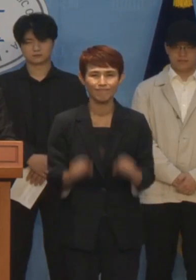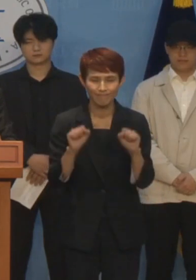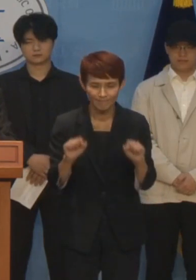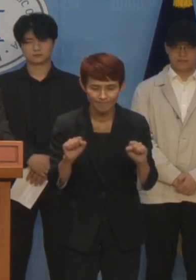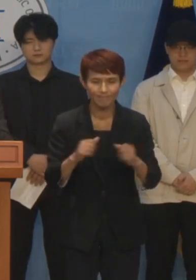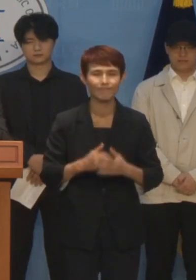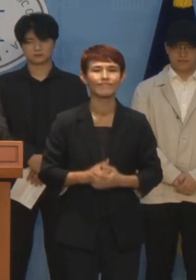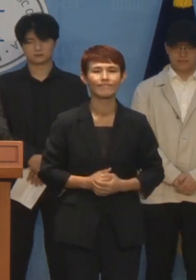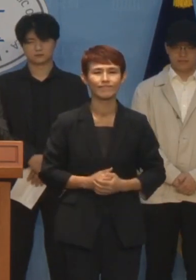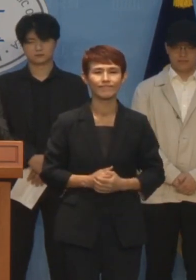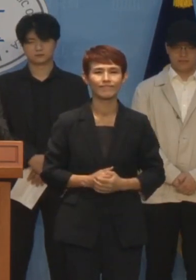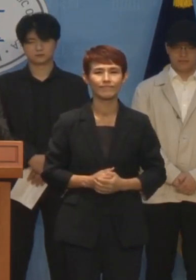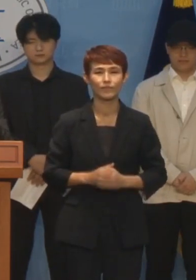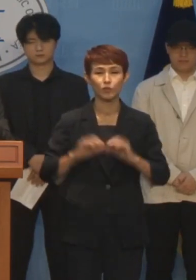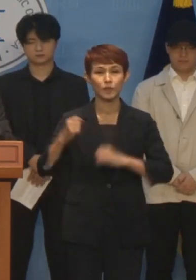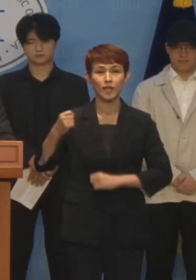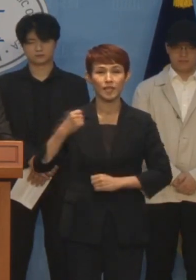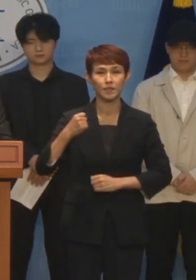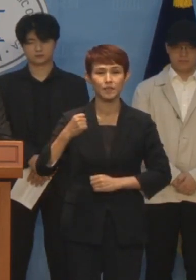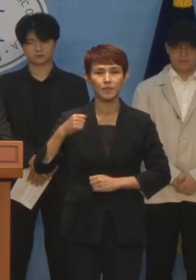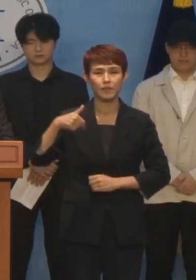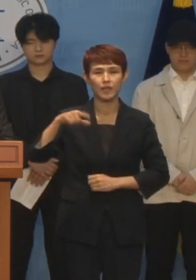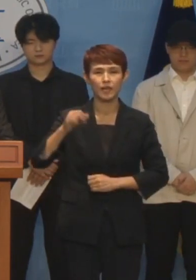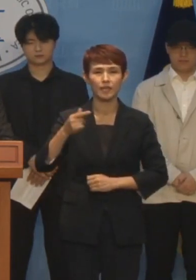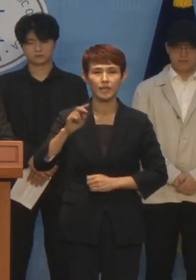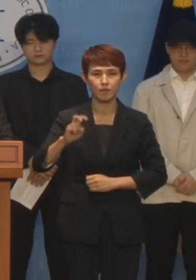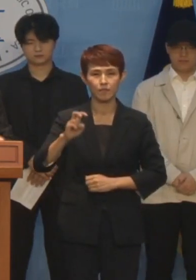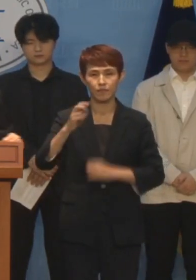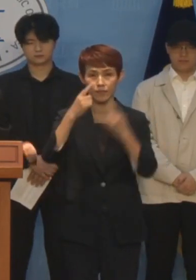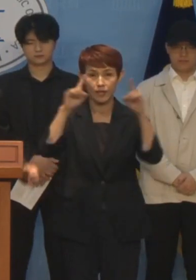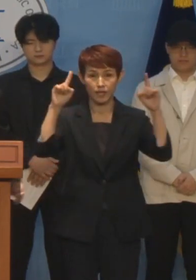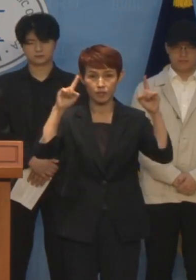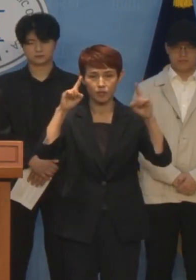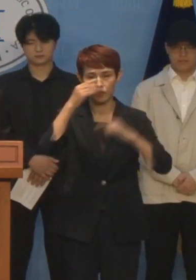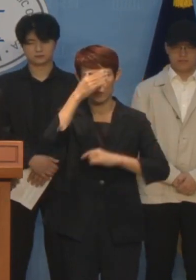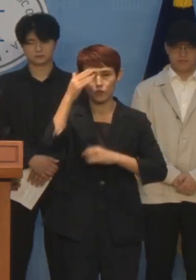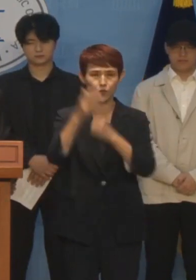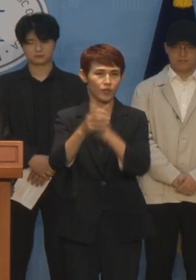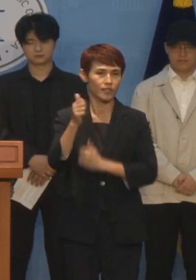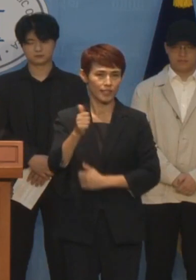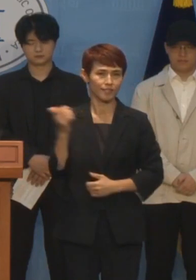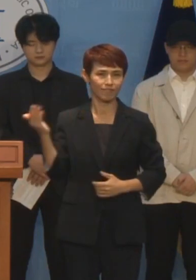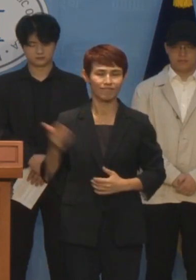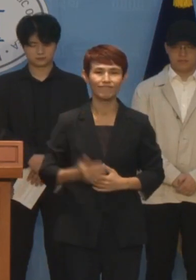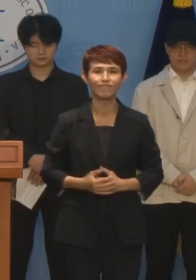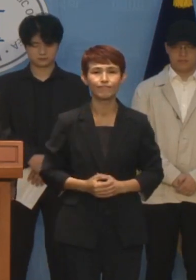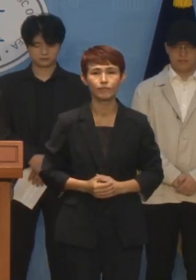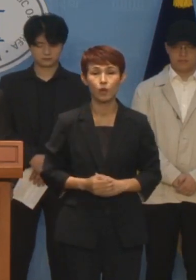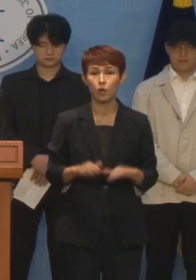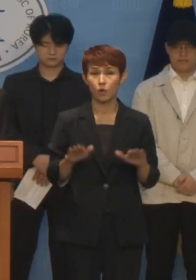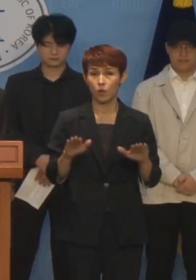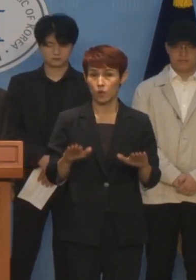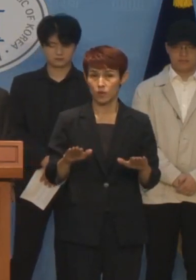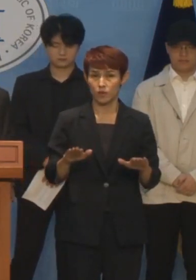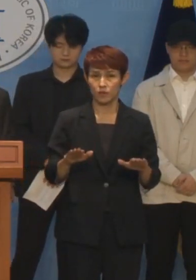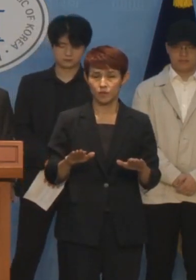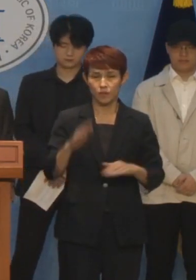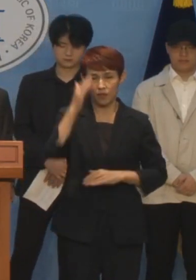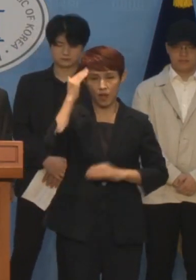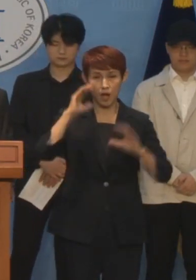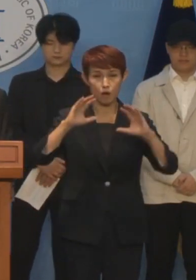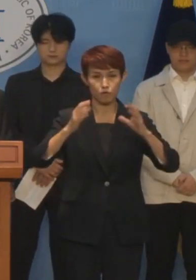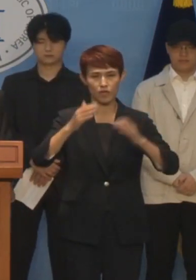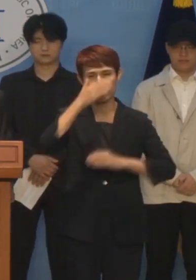안녕하십니까. 국민의힘 강남병 대학생 청년위원장 백승호입니다. 저는 오늘 대한민국의 한